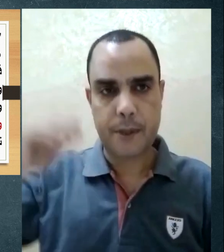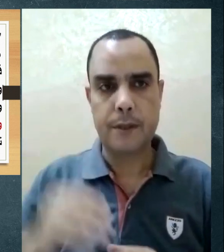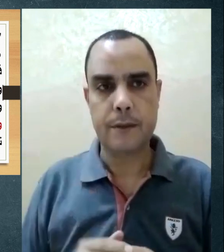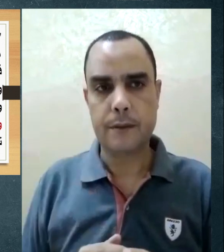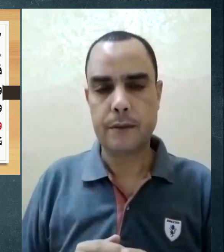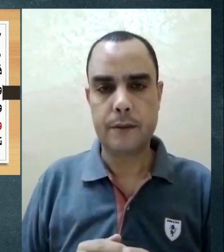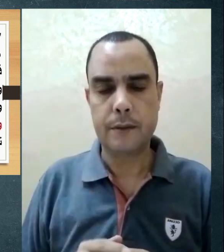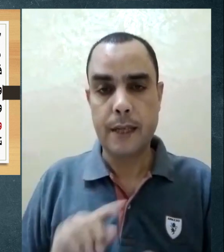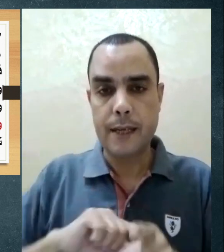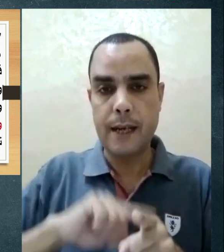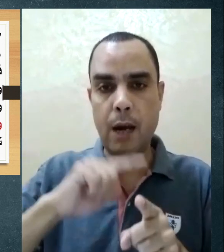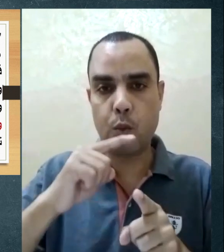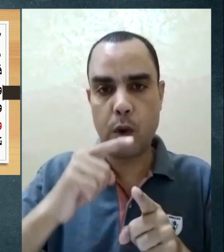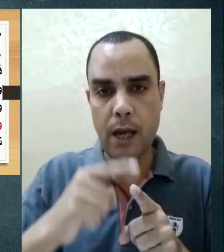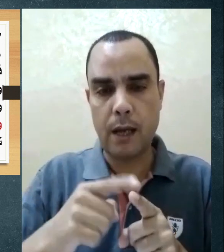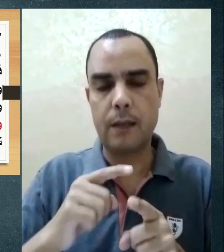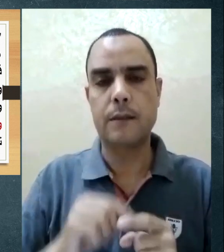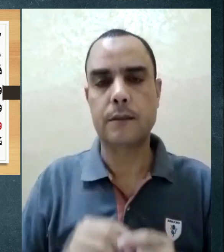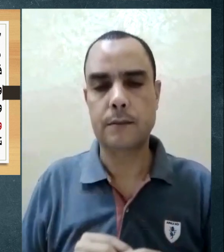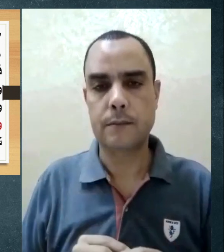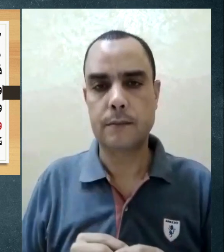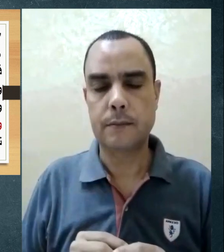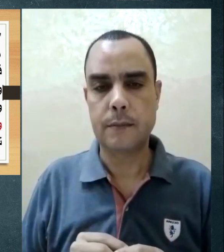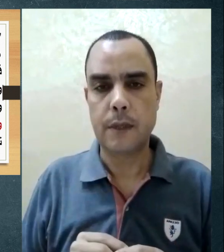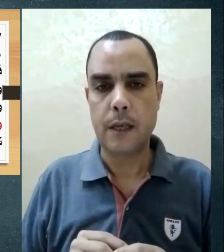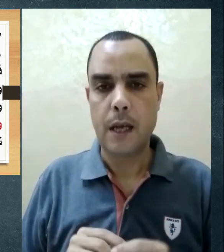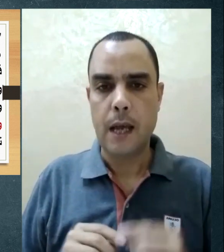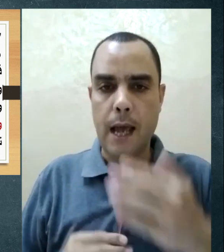الشباب نحو